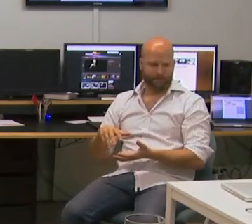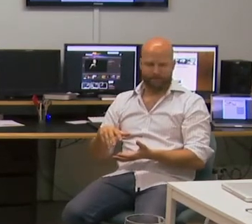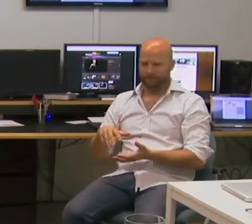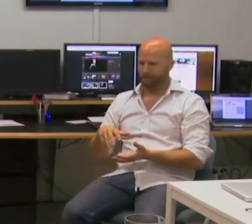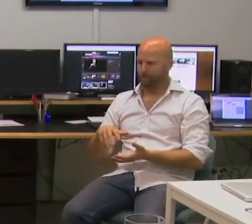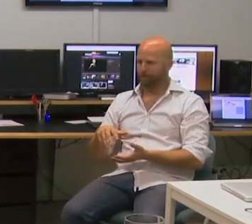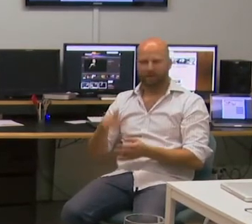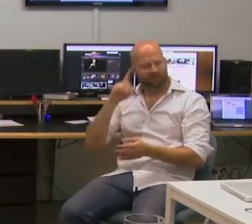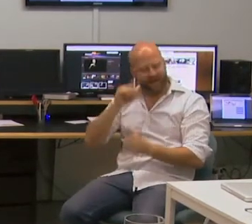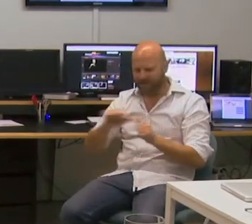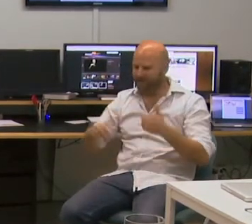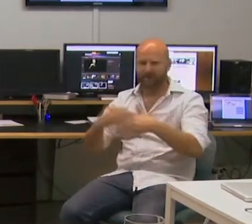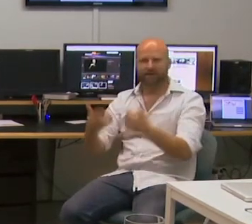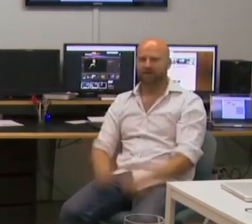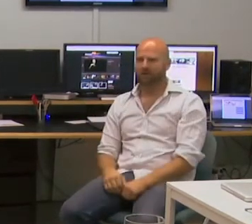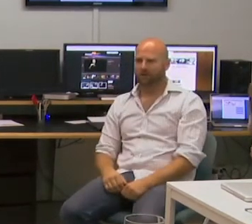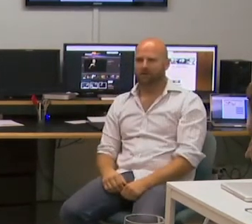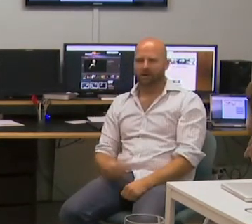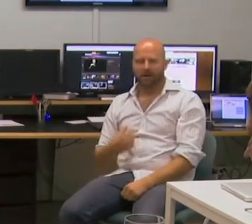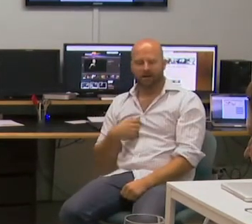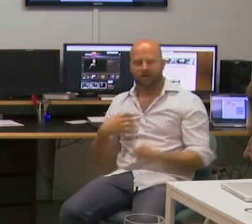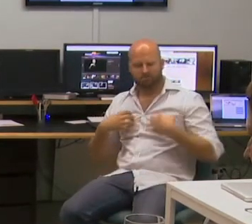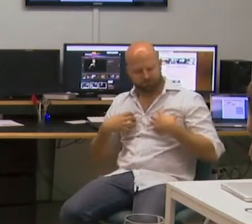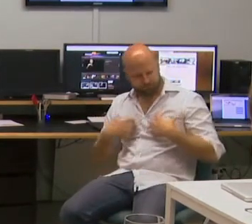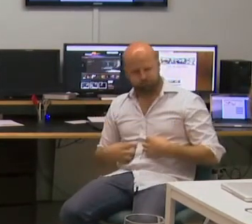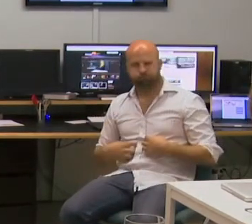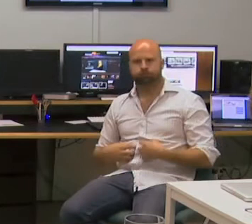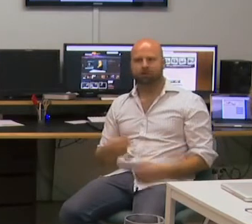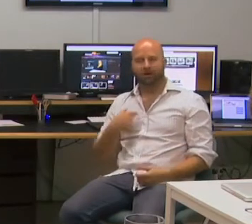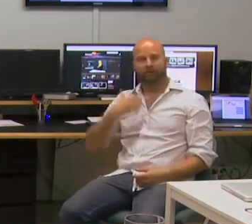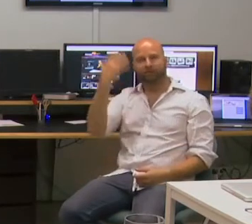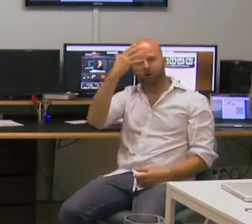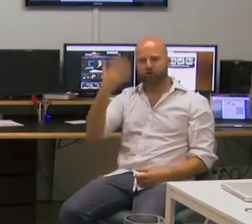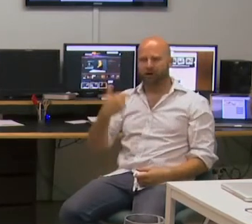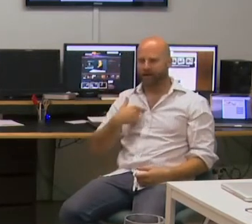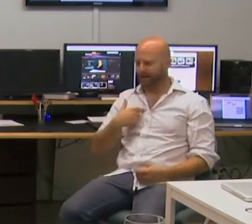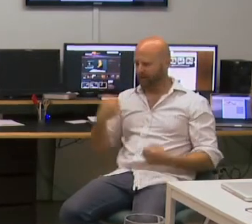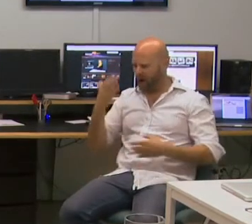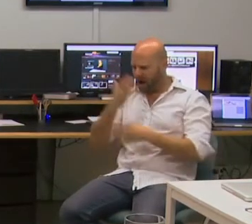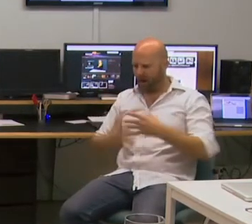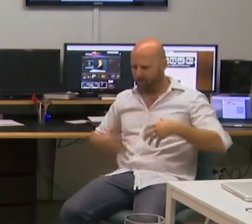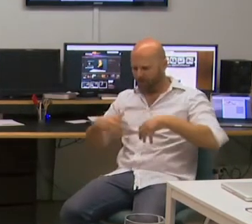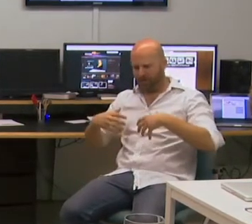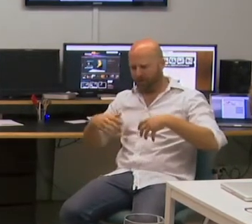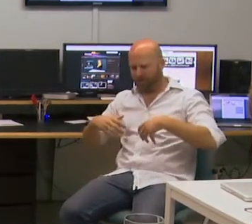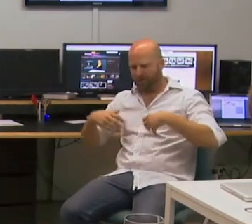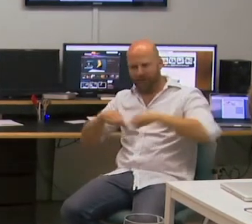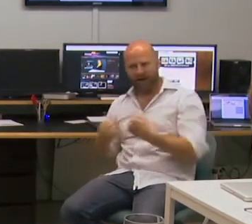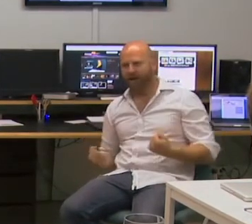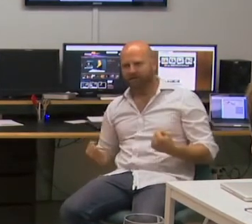Und er wusste einfach nicht mehr, wie weiter. Und das war für mich ein starkes Frusterleben. Ich habe mir vorgestellt,